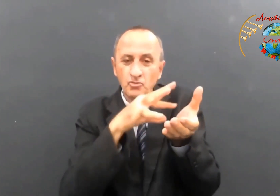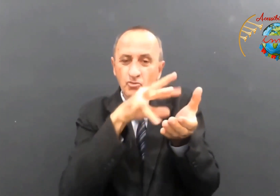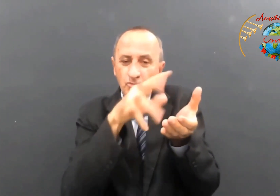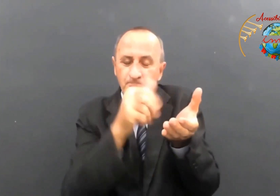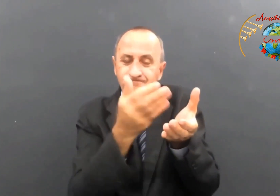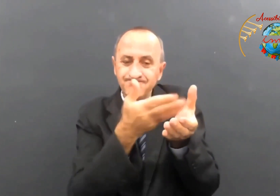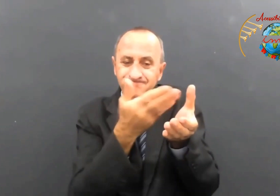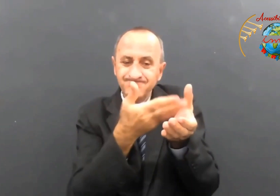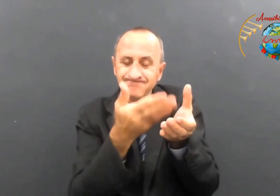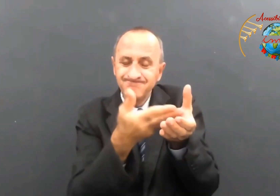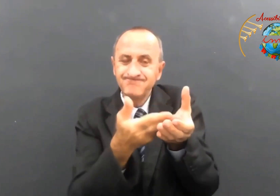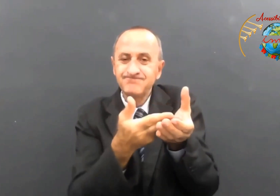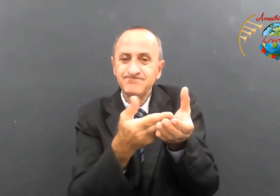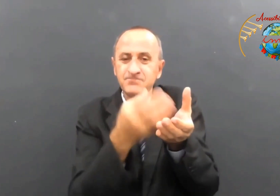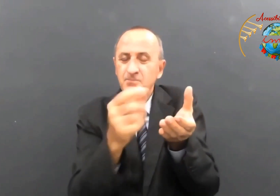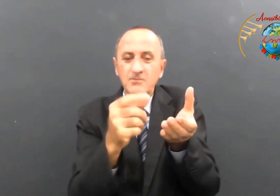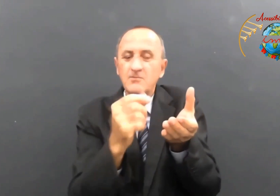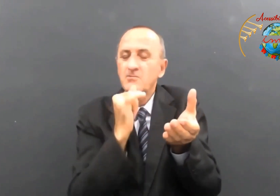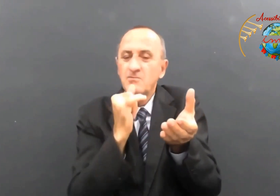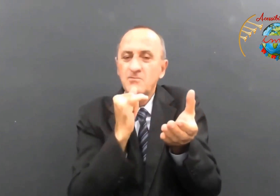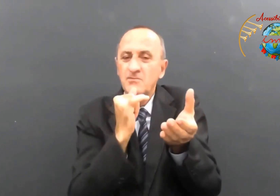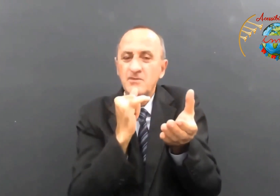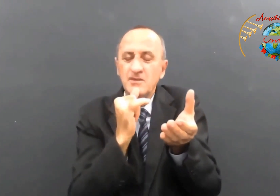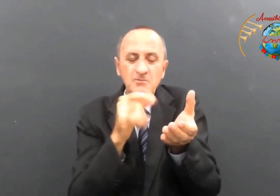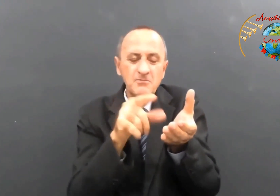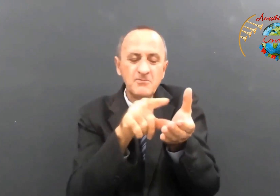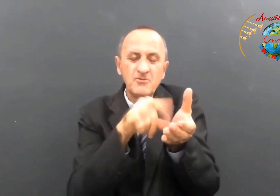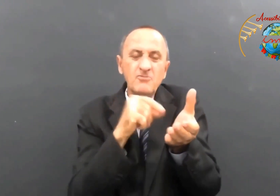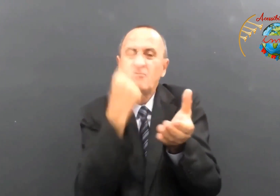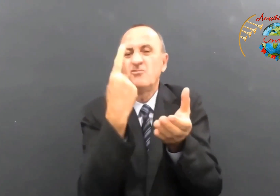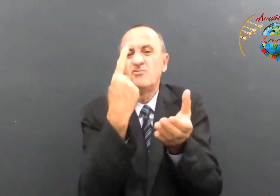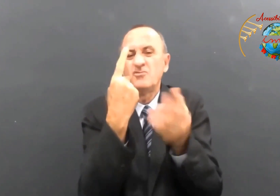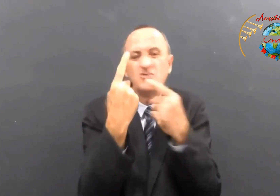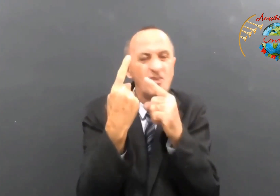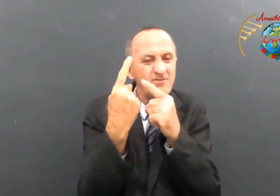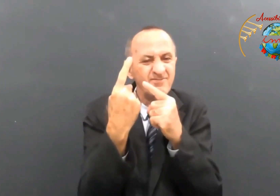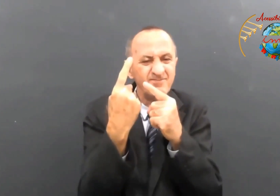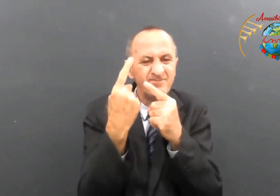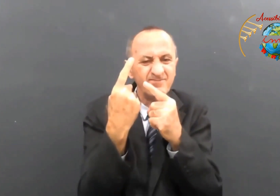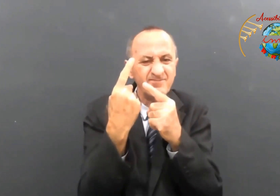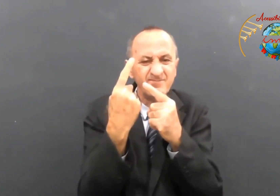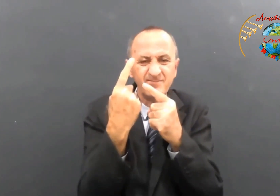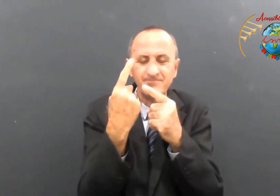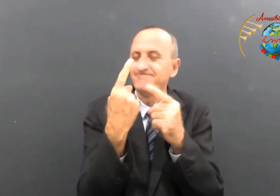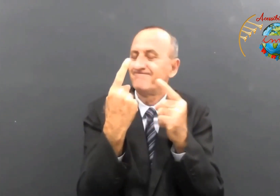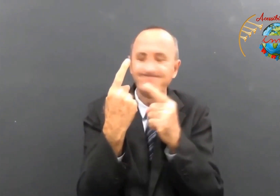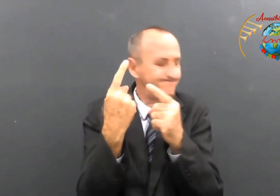Então, por exemplo, eu retiro apenas um versículo e esse versículo forma uma igreja. Não.